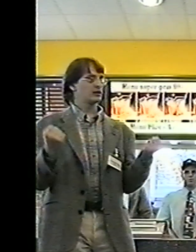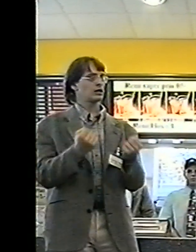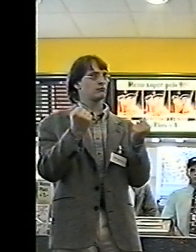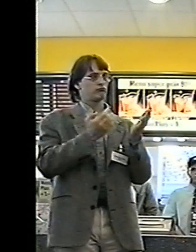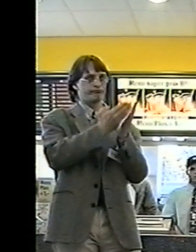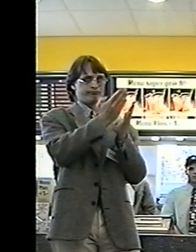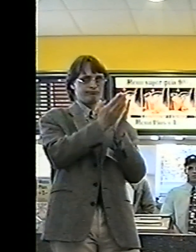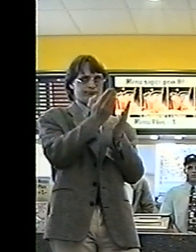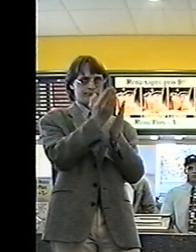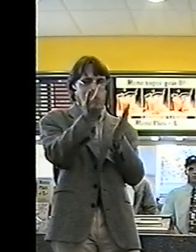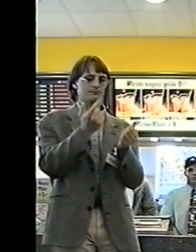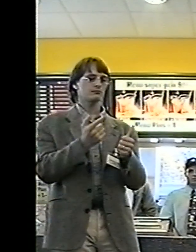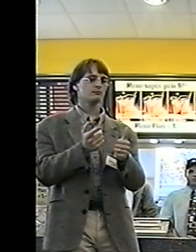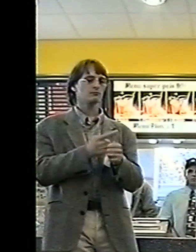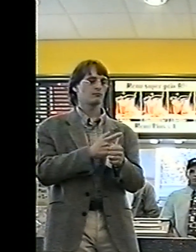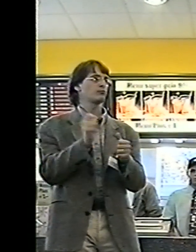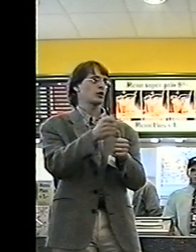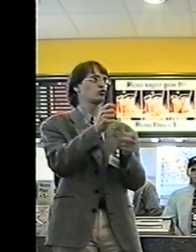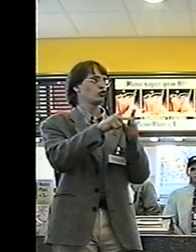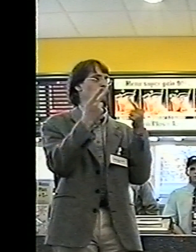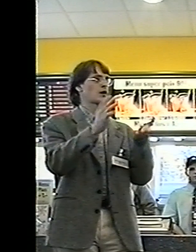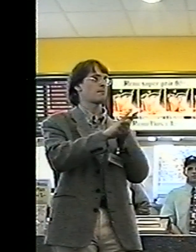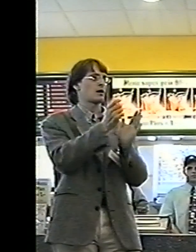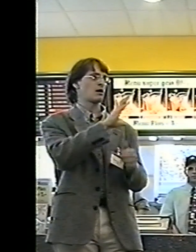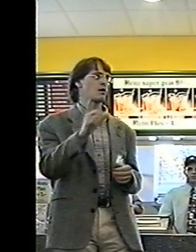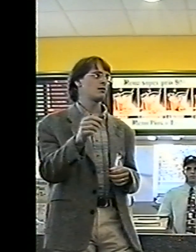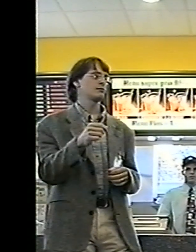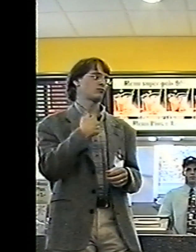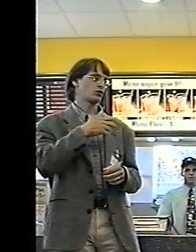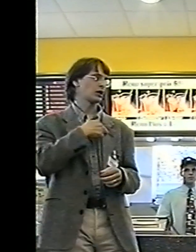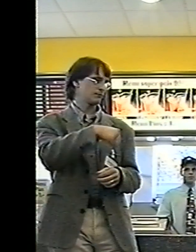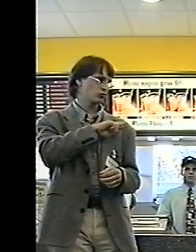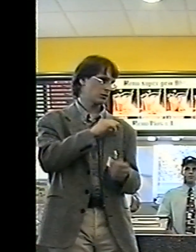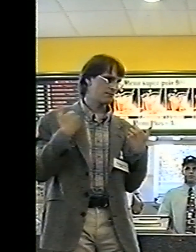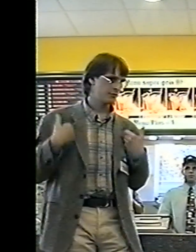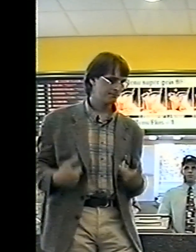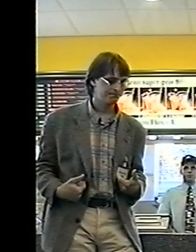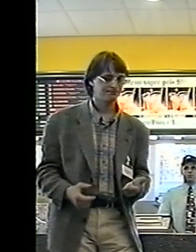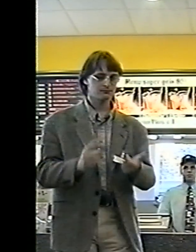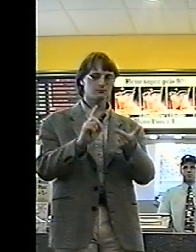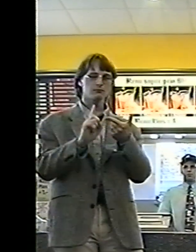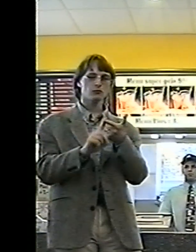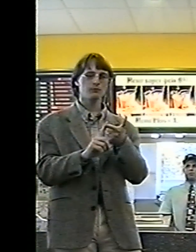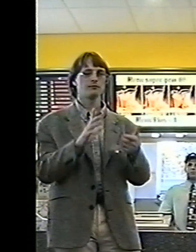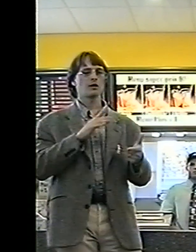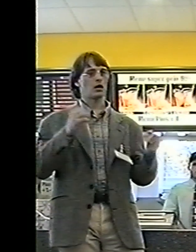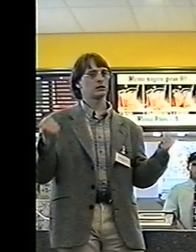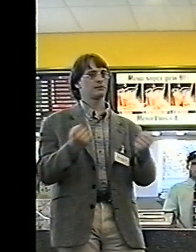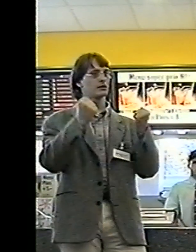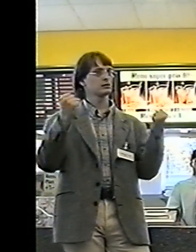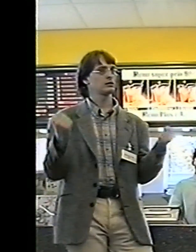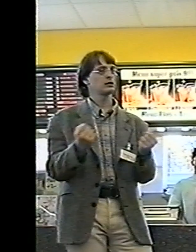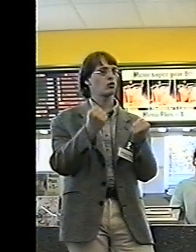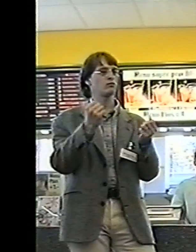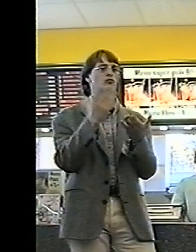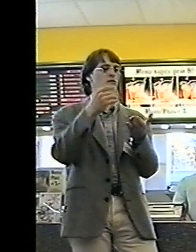Dans notre centre CRAL, nous organisons plusieurs activités. Nous éditons un journal, par exemple, qui s'appelle Les Mains du CRAL et dont je